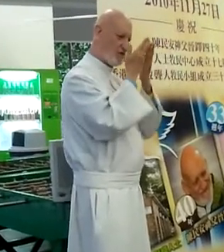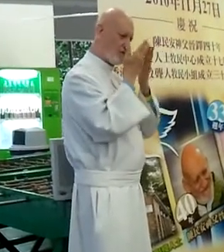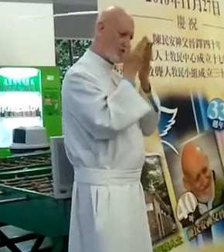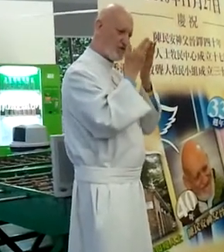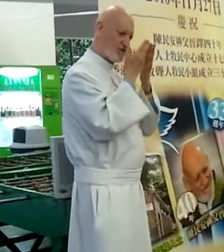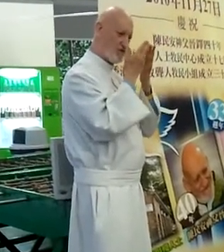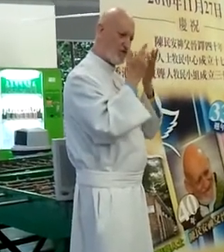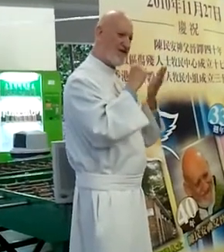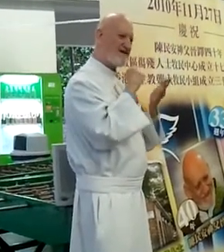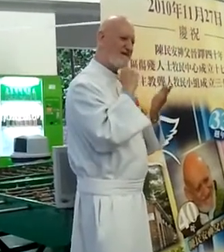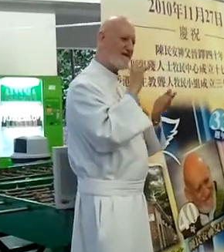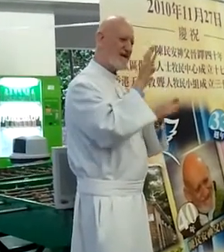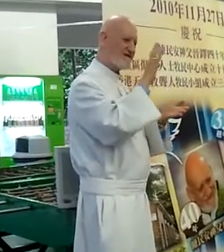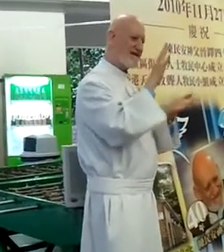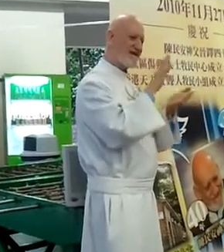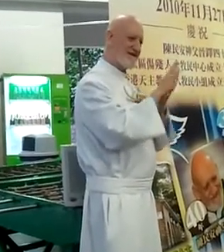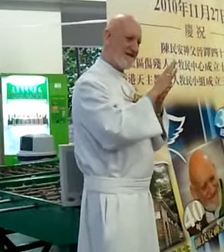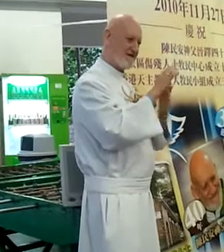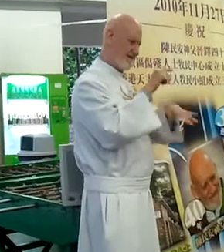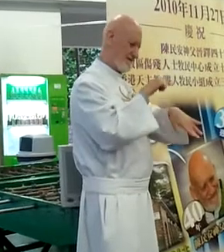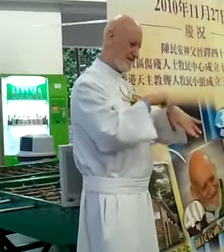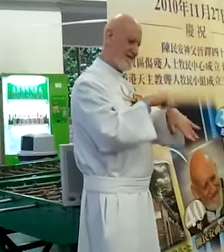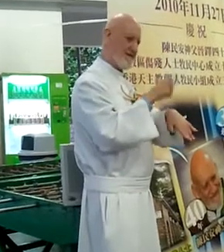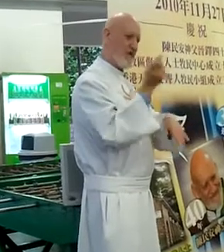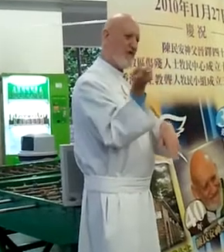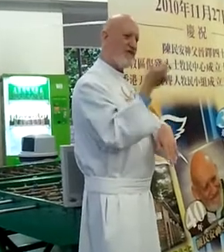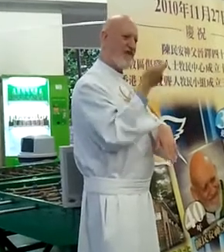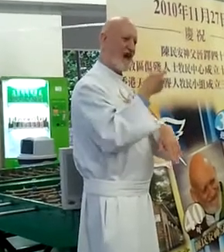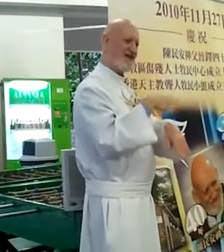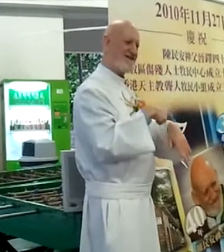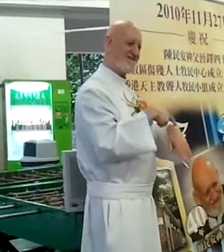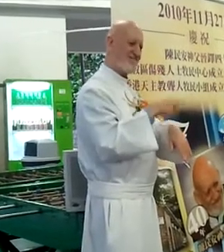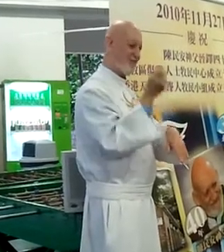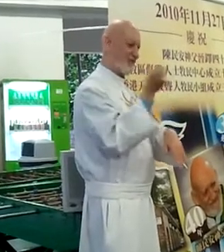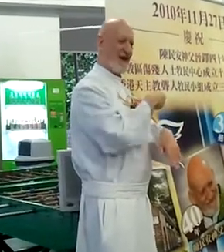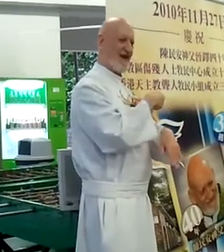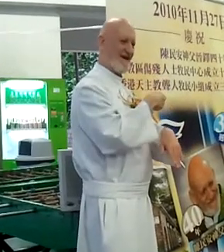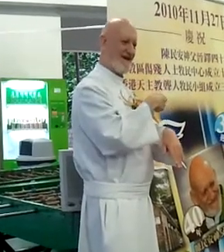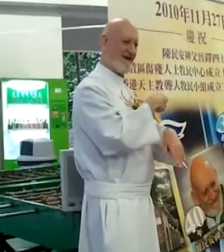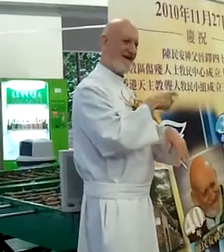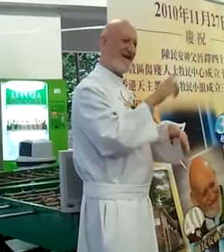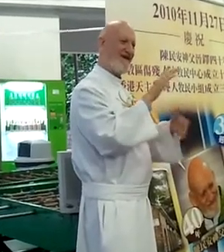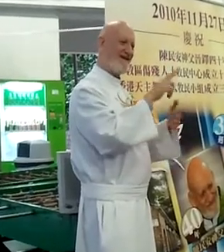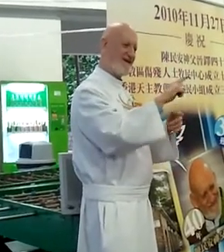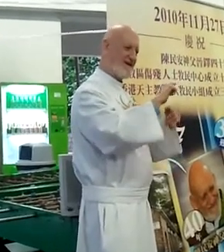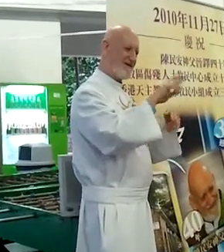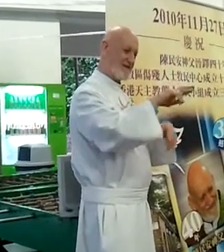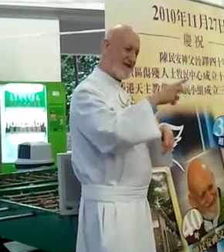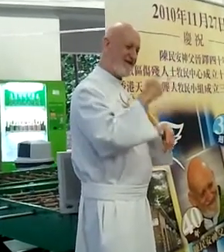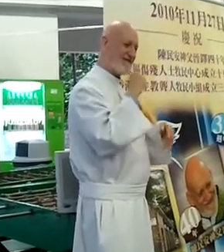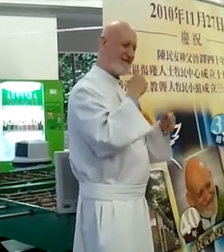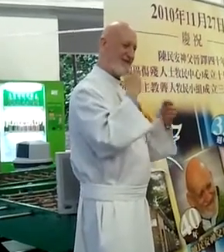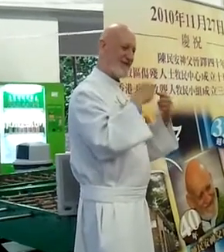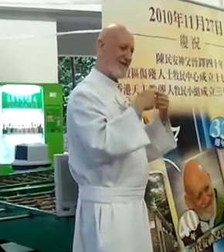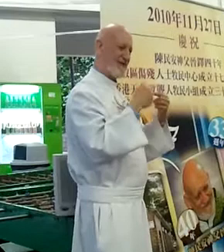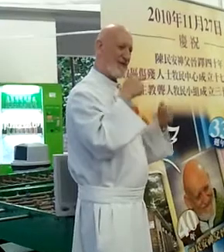喎。你讀書咧，都會好困難嘅。咁但係佢話我唔理，我會不斷努力。